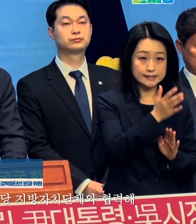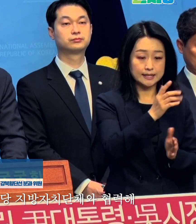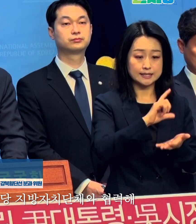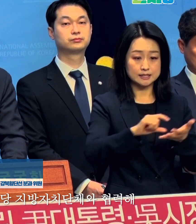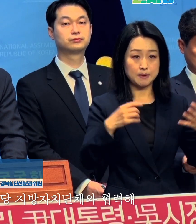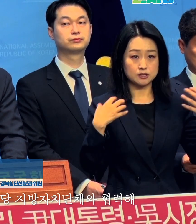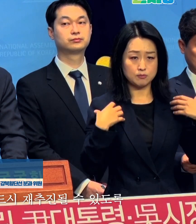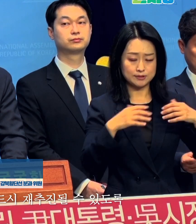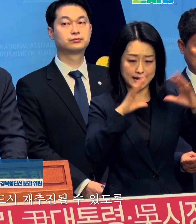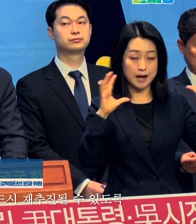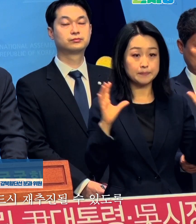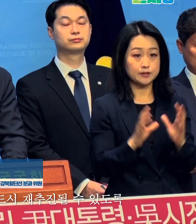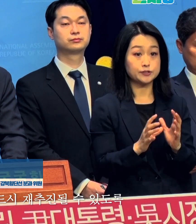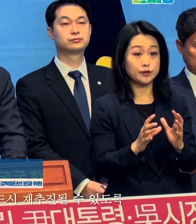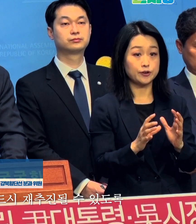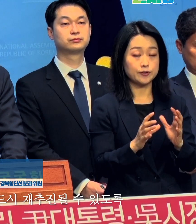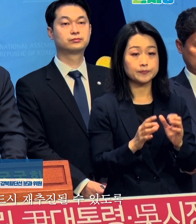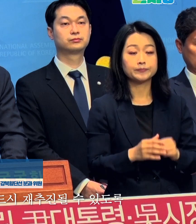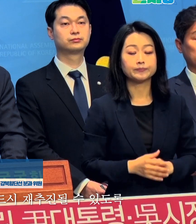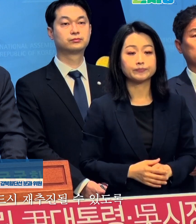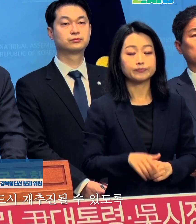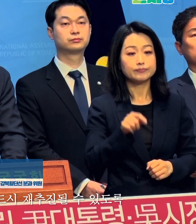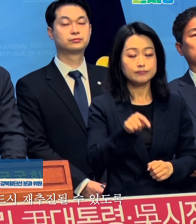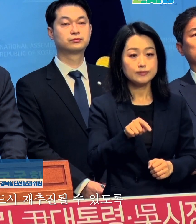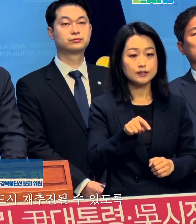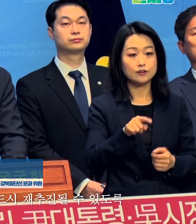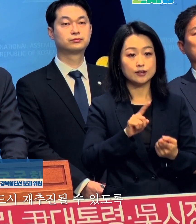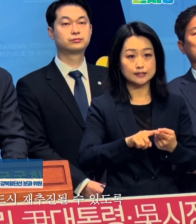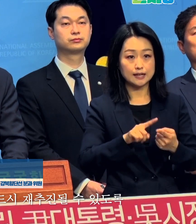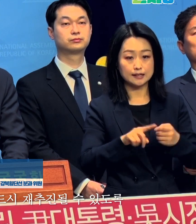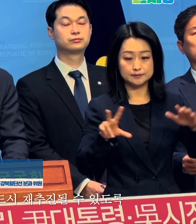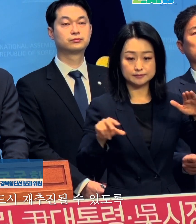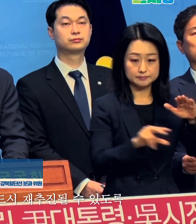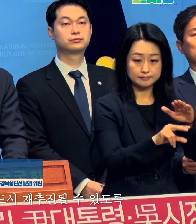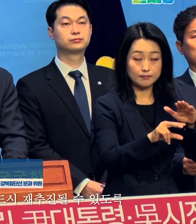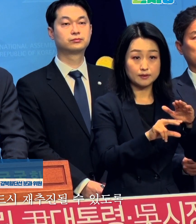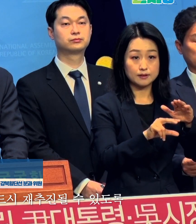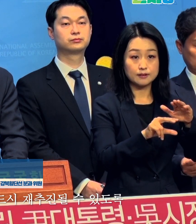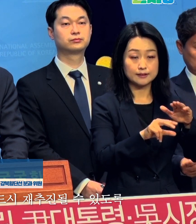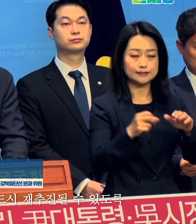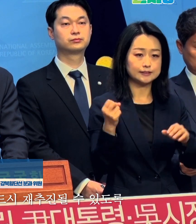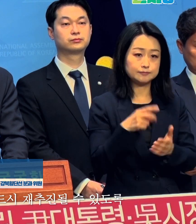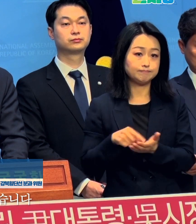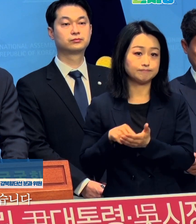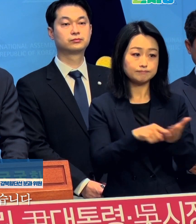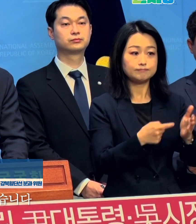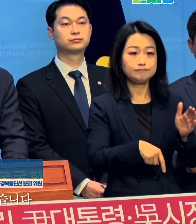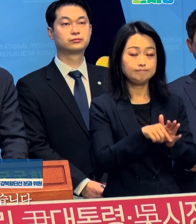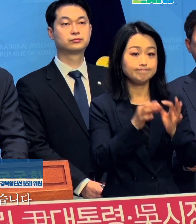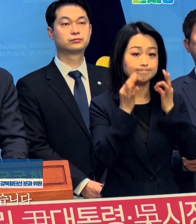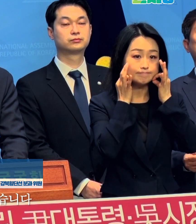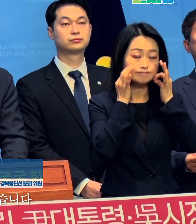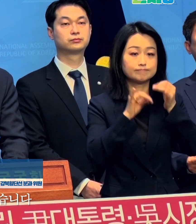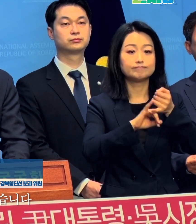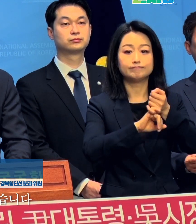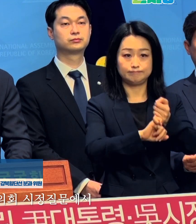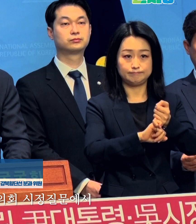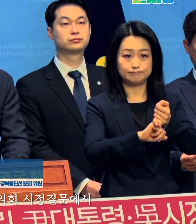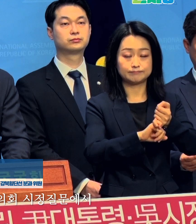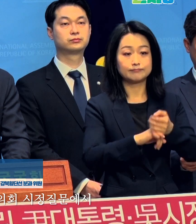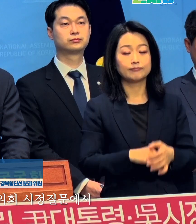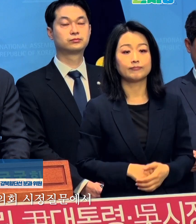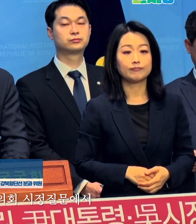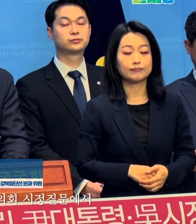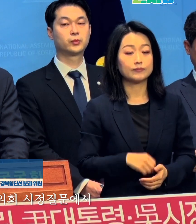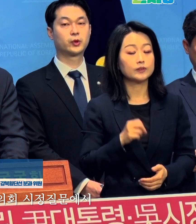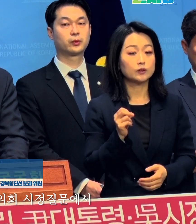지방자치단체와 협력해 무위로 돌아간 강북횡단선이 반드시 재추진될 수 있도록 최선을 다하겠습니다. 그